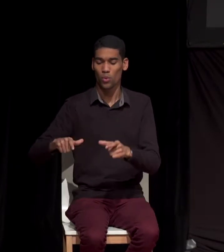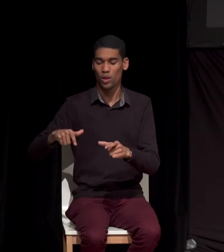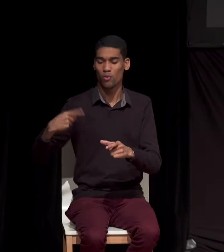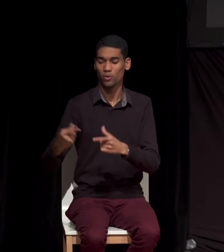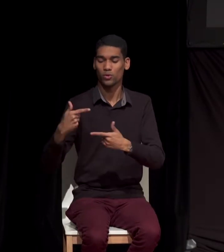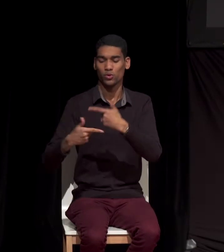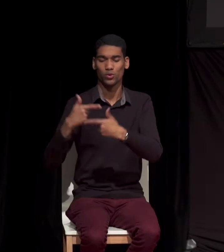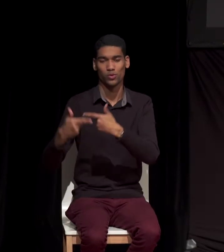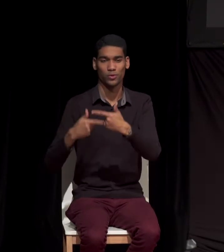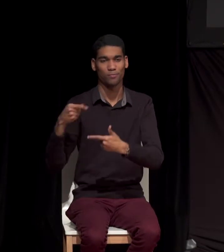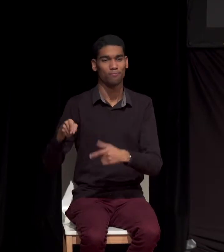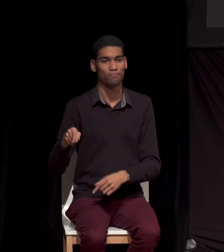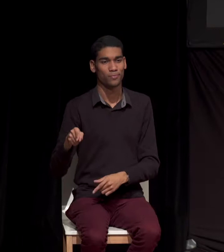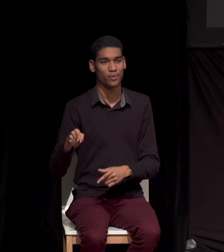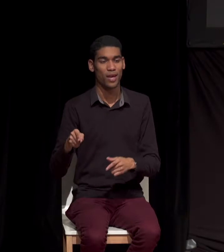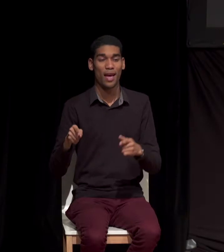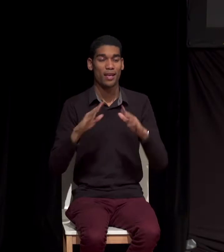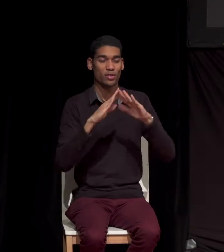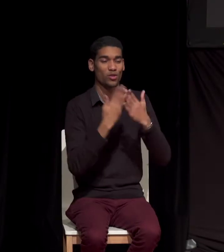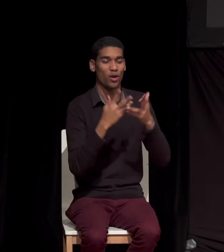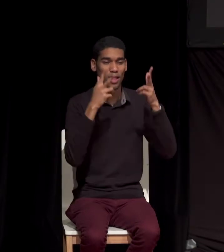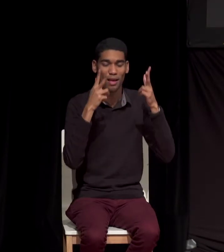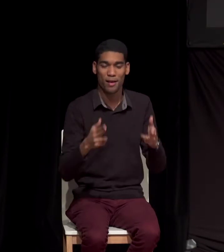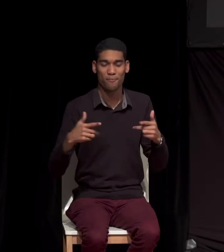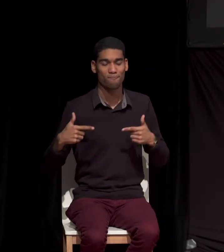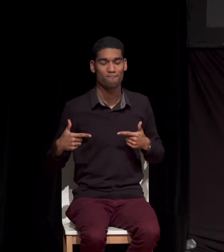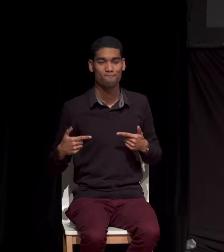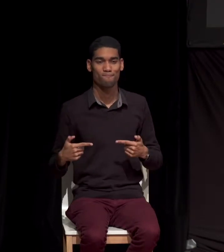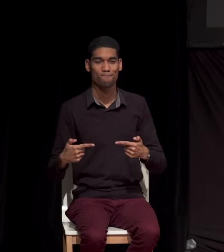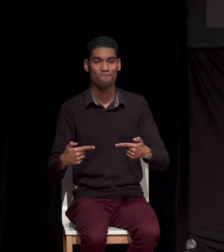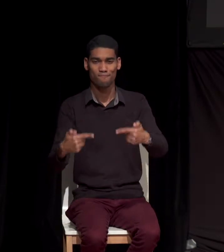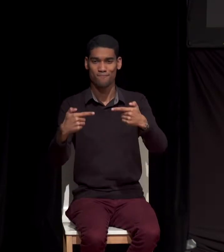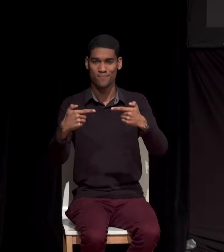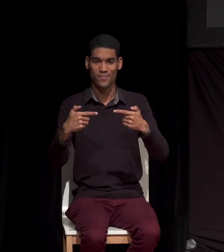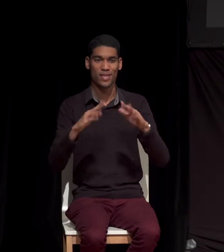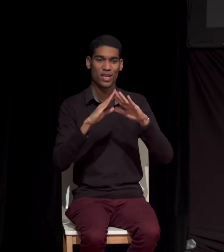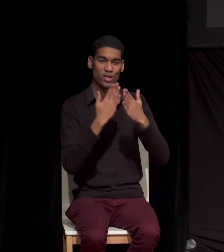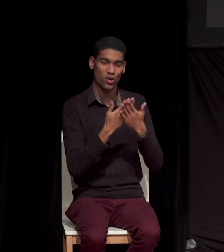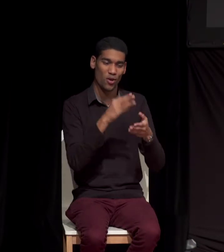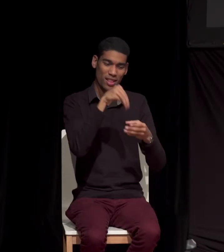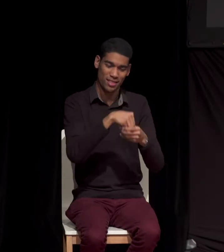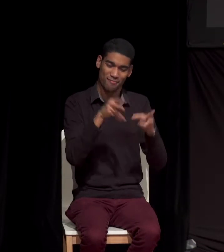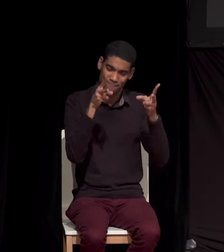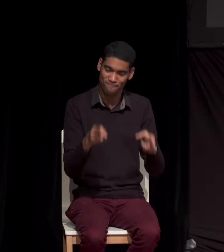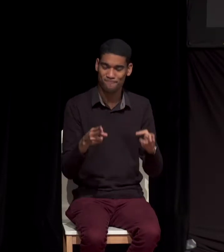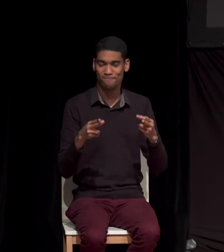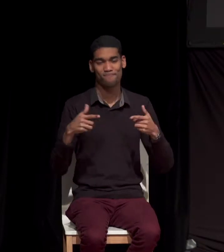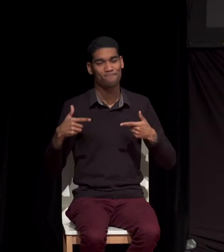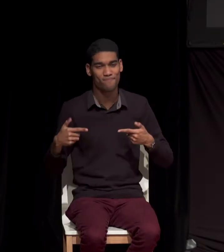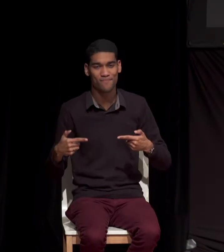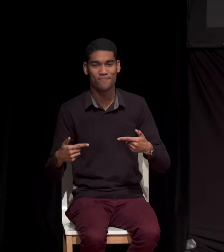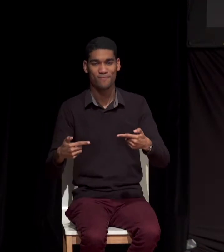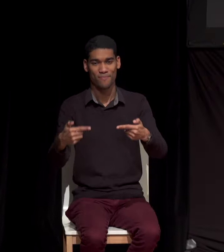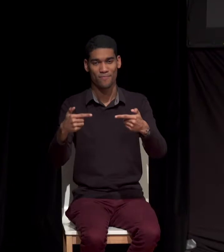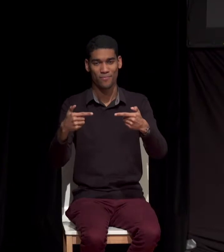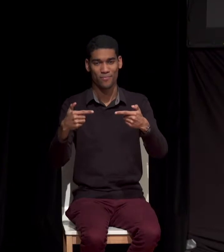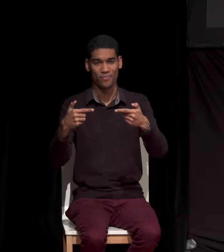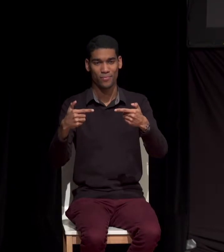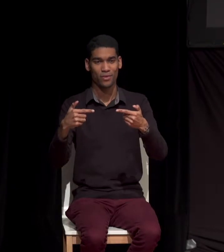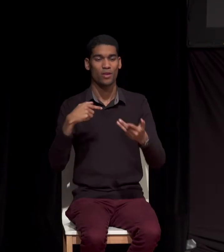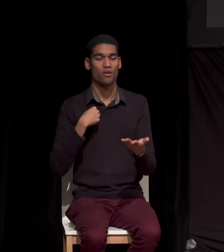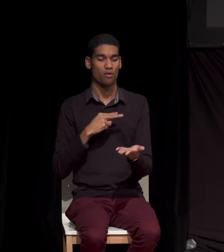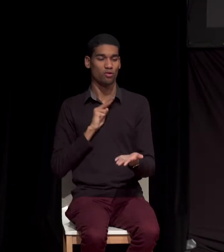a escola é campo de batalha, gente. É campo de batalha. Então, a gente tem que chegar